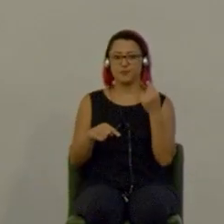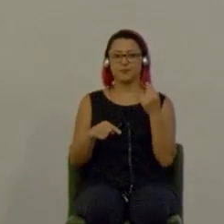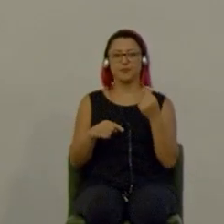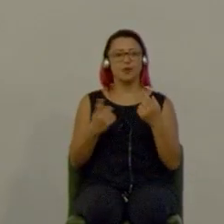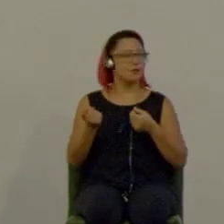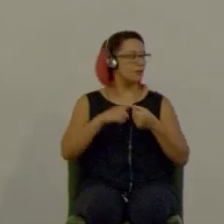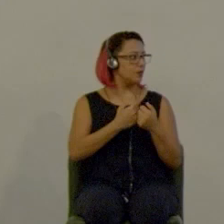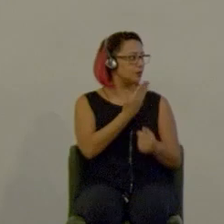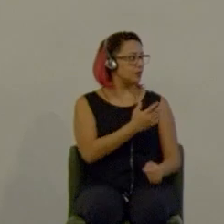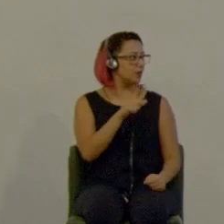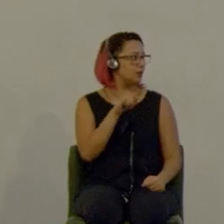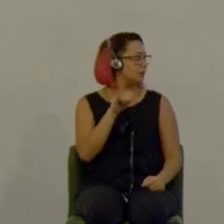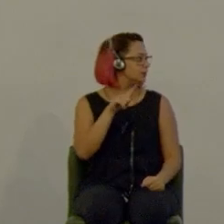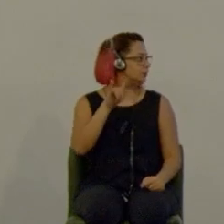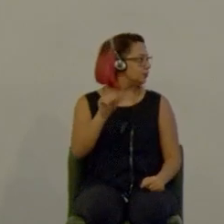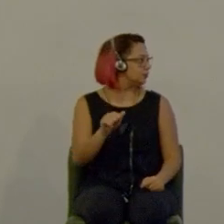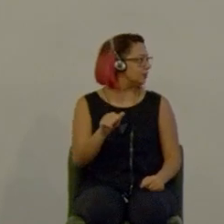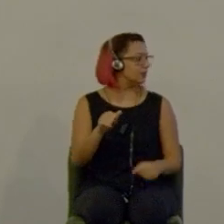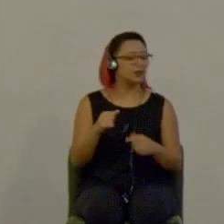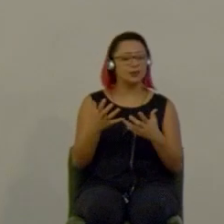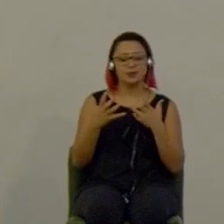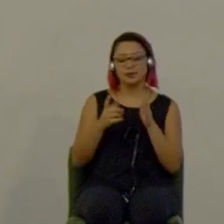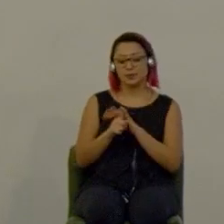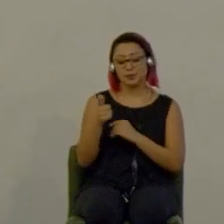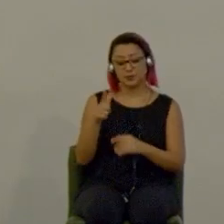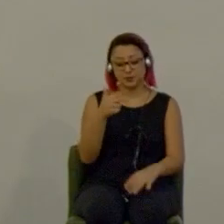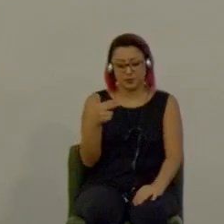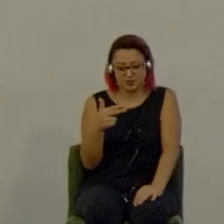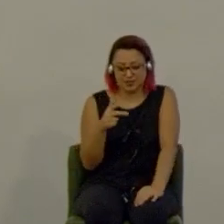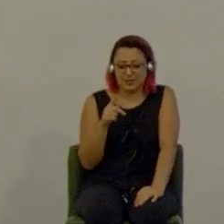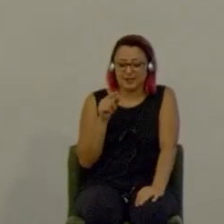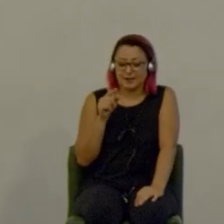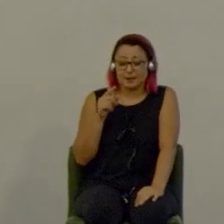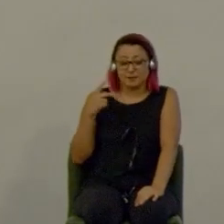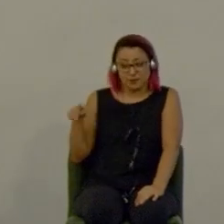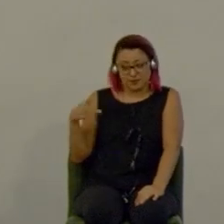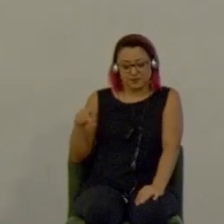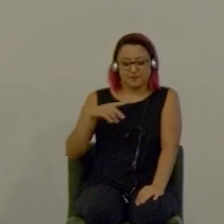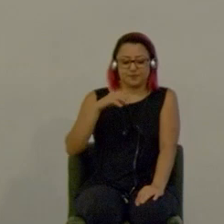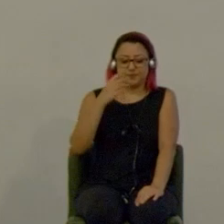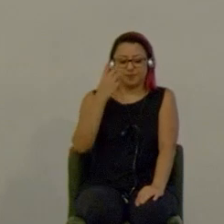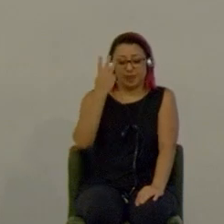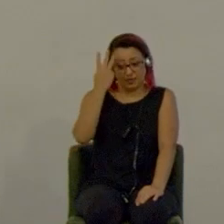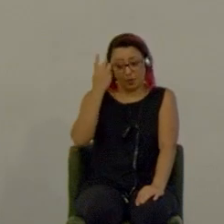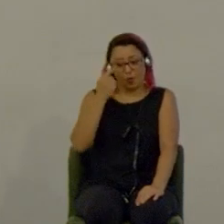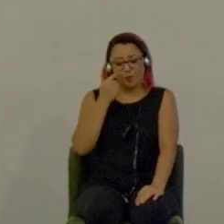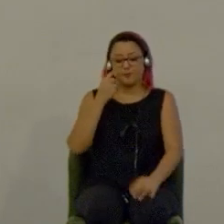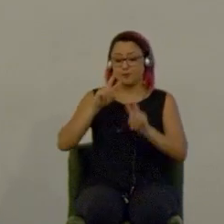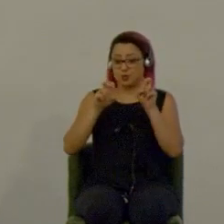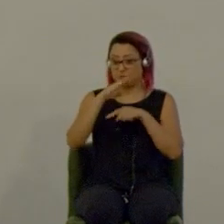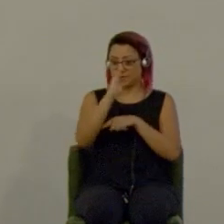comment, moi ça fait juste 3 jours que je suis là, mais comment on peut à la fois avoir des